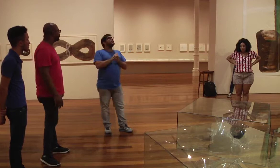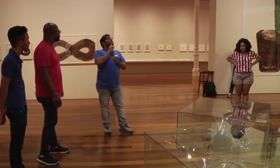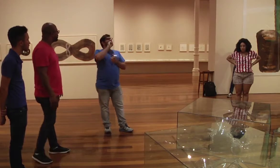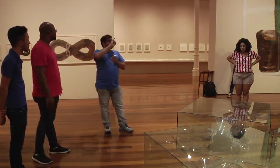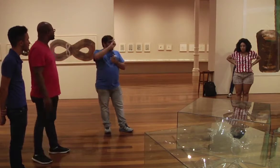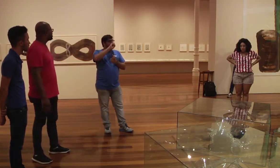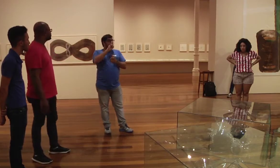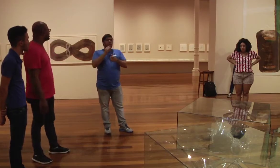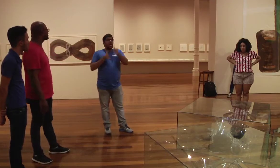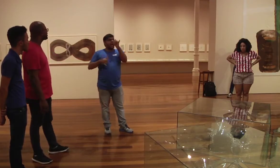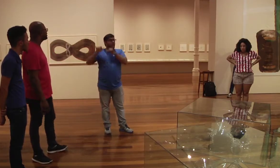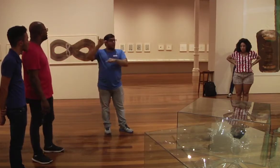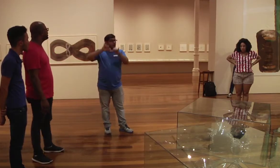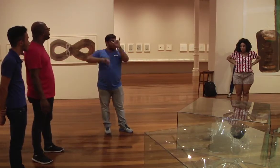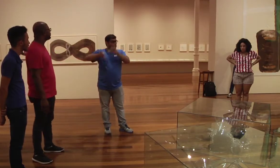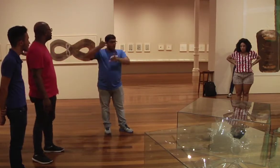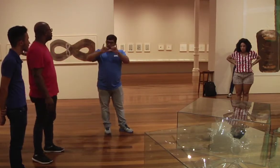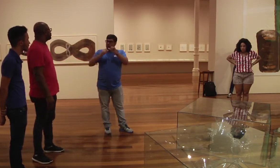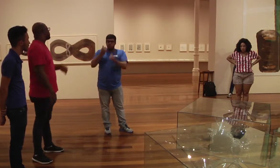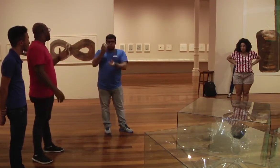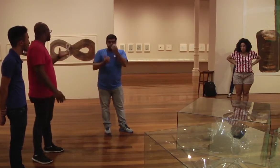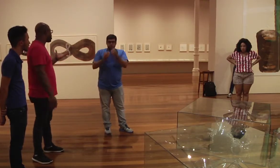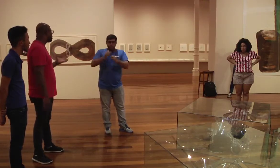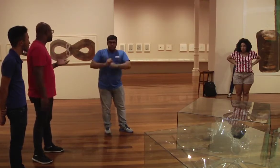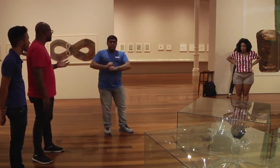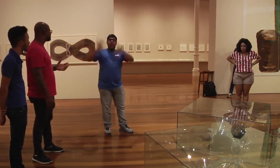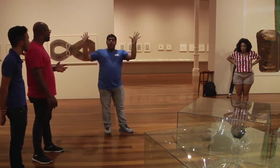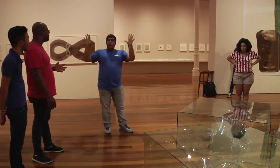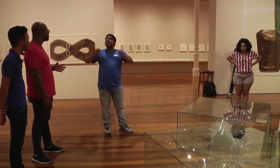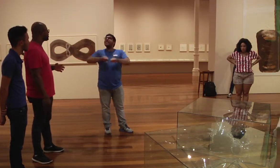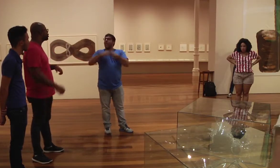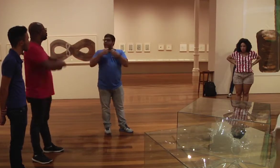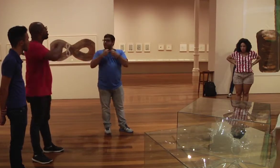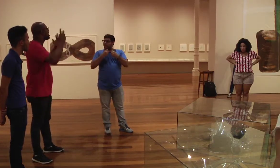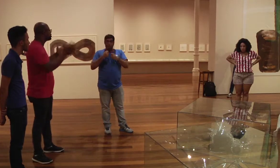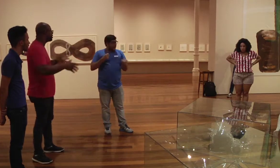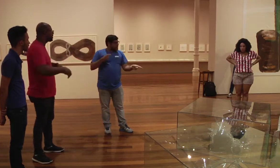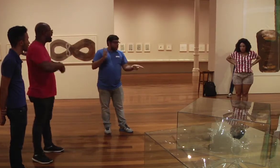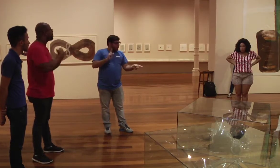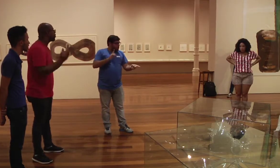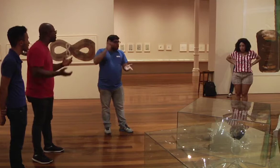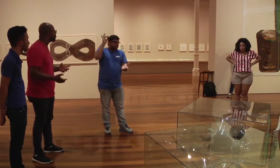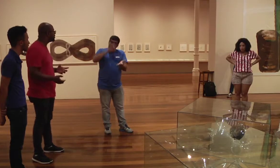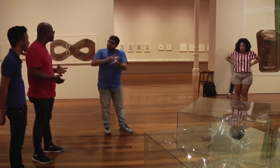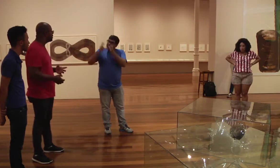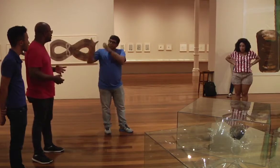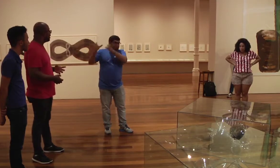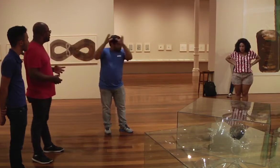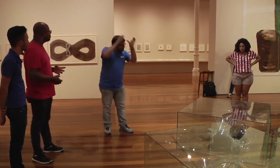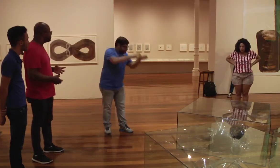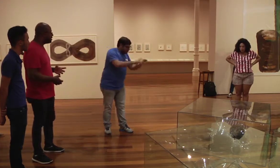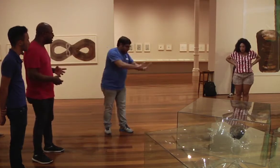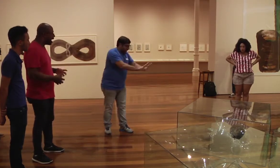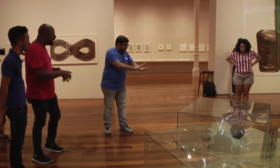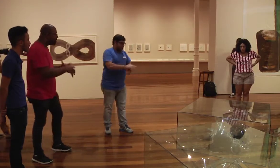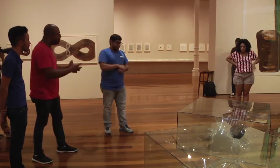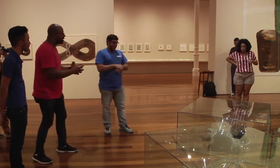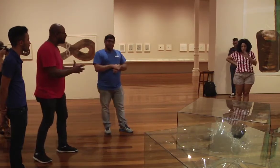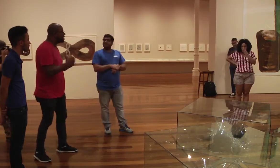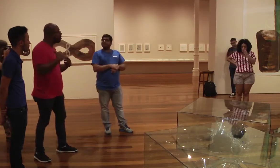fico pensando, né, se um laboratório, por exemplo, se explode e quebra alguma coisa, e aí ele poderia, não